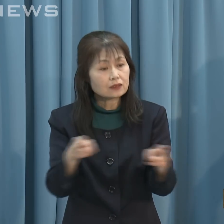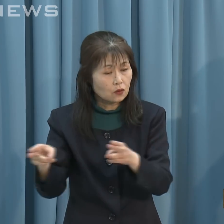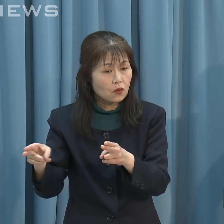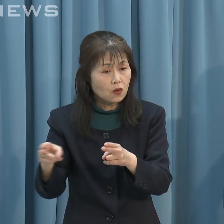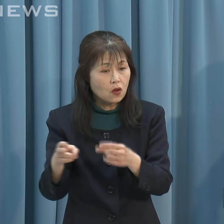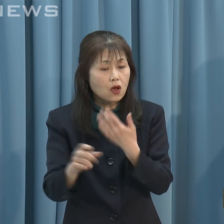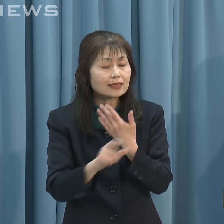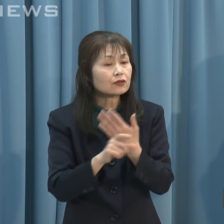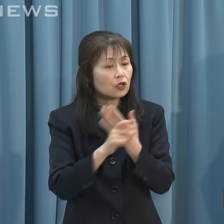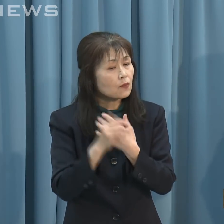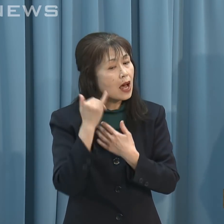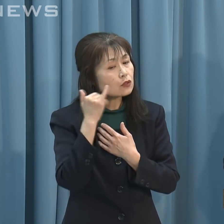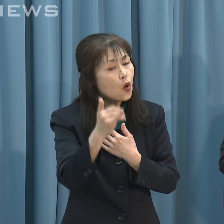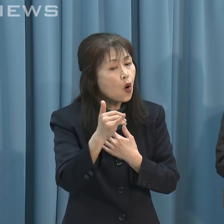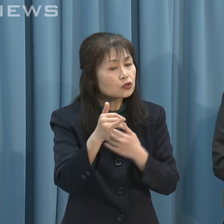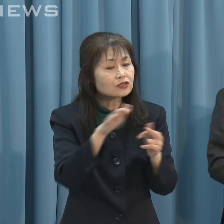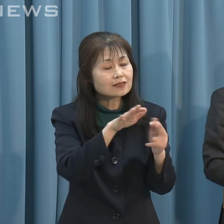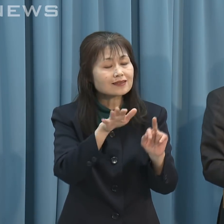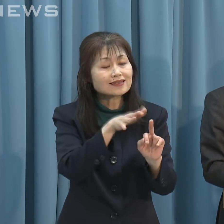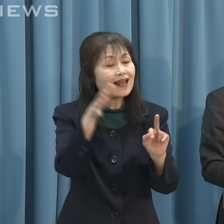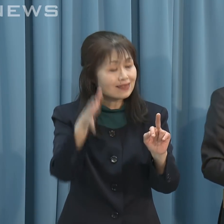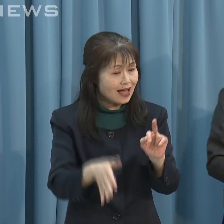みたいなものを設置したりとか。 はい。